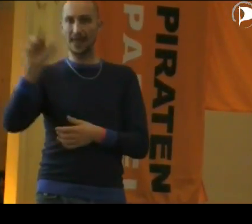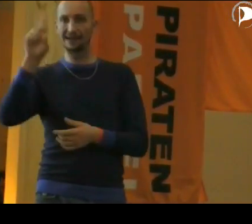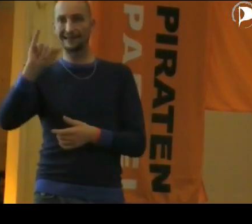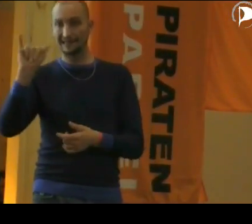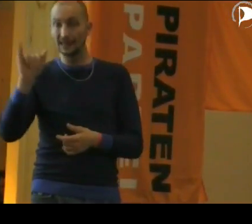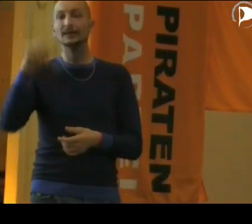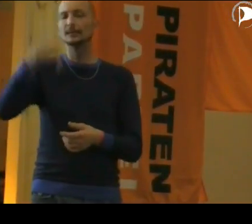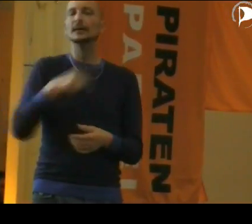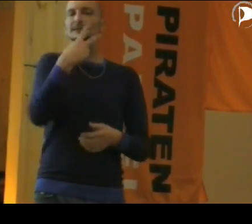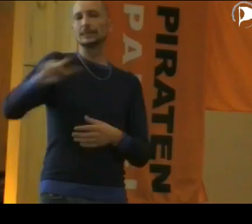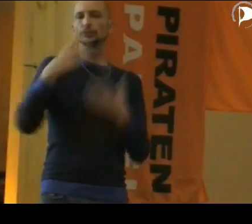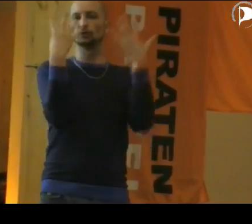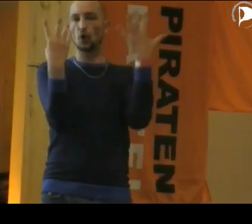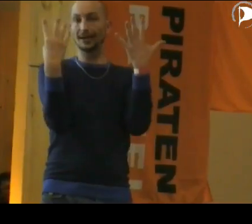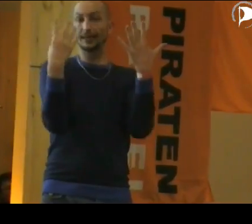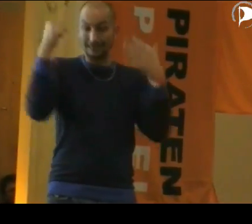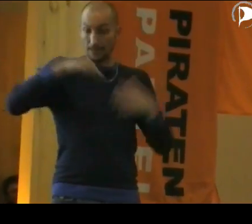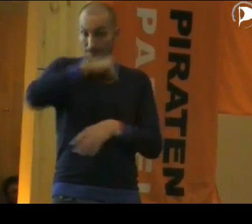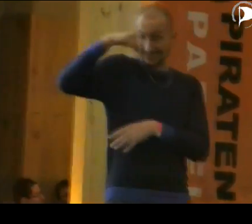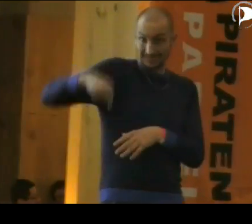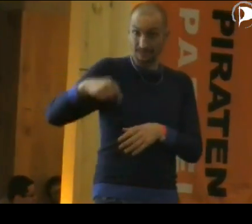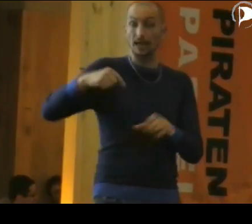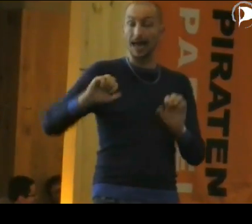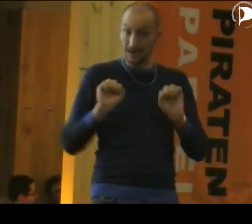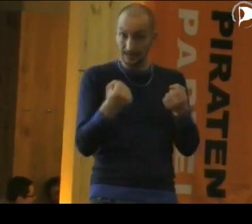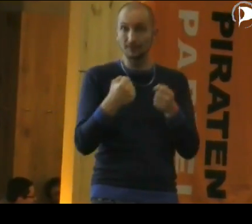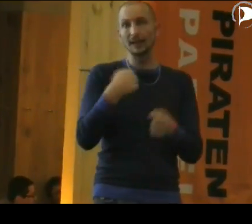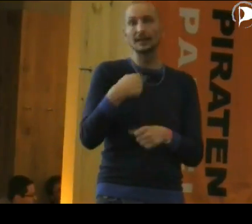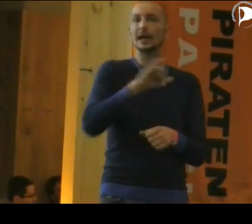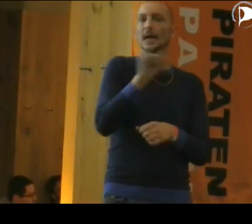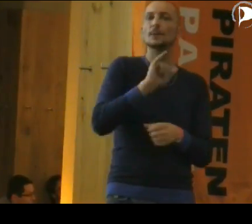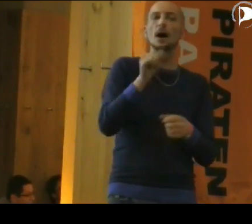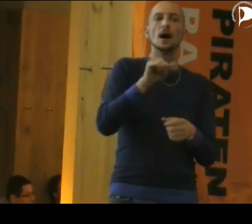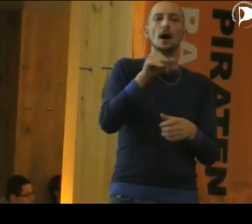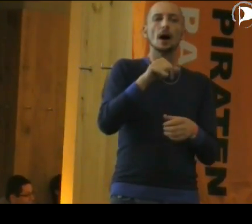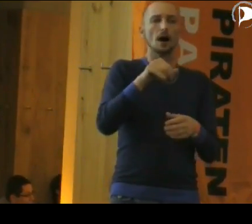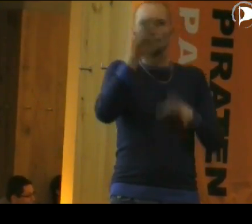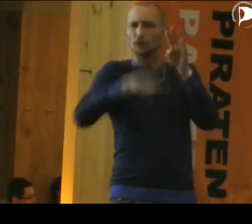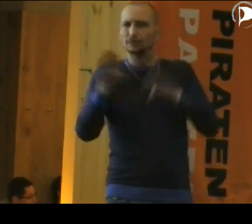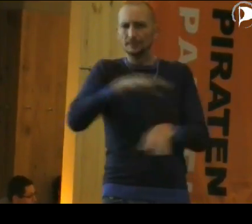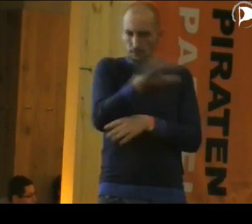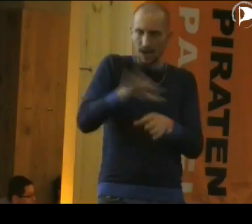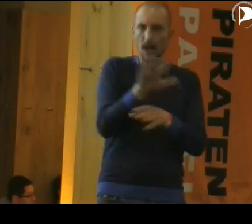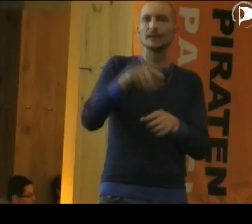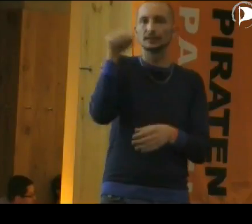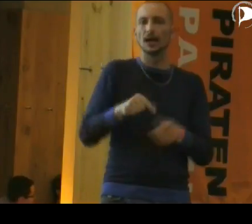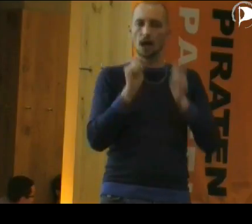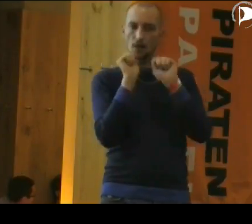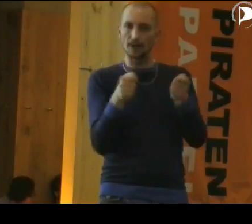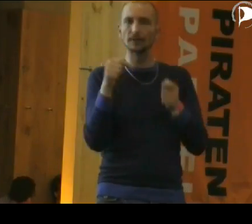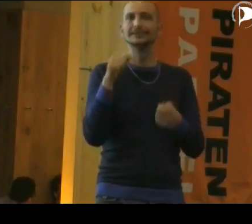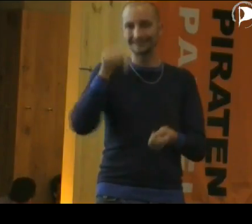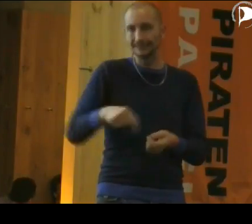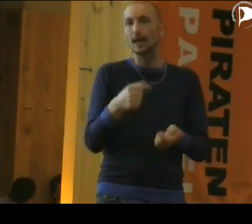von der piratenpartei aktiv habt ihr zeit immer irgendwo eine aufgabe übernommen frust gerade getrennt hat ein jahr